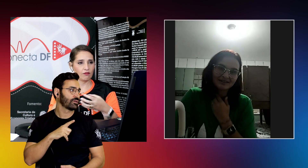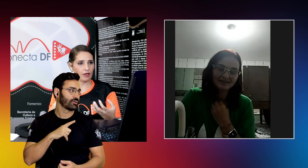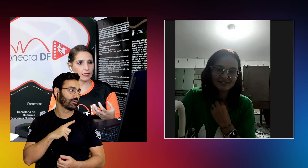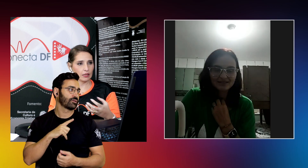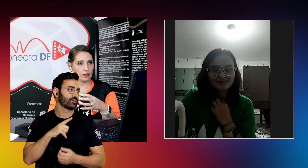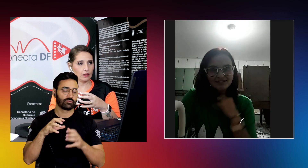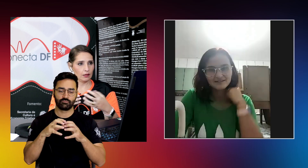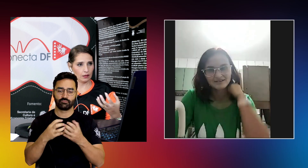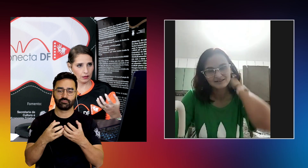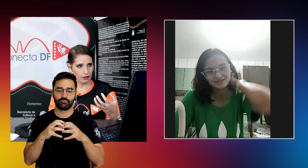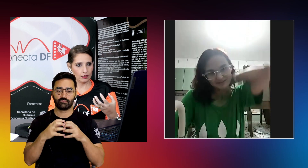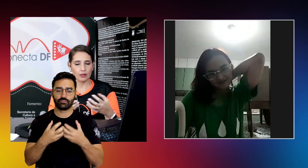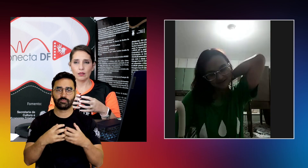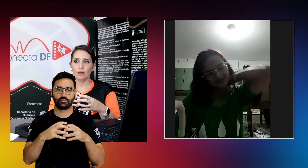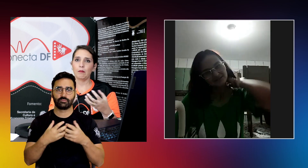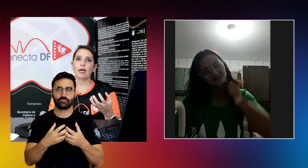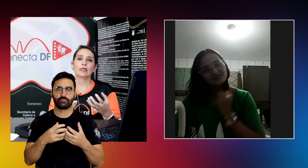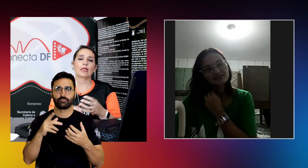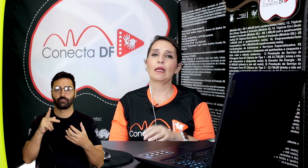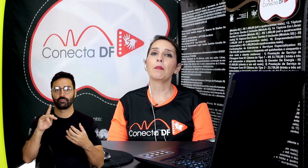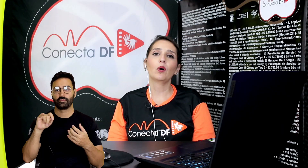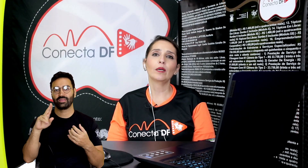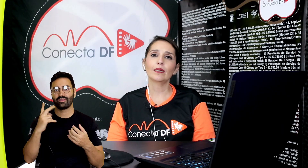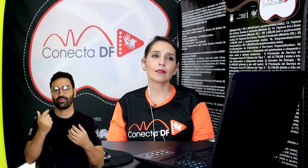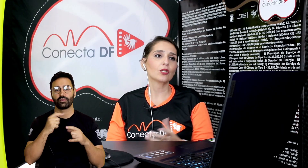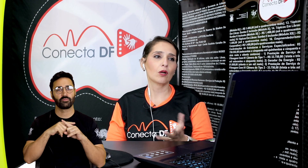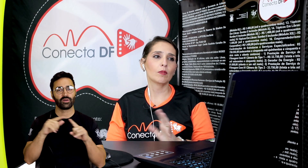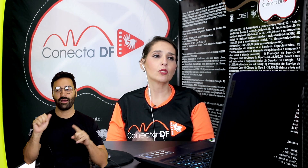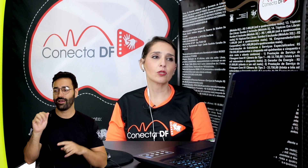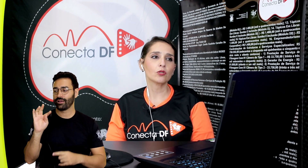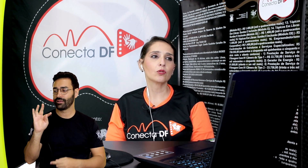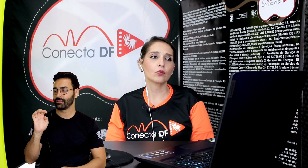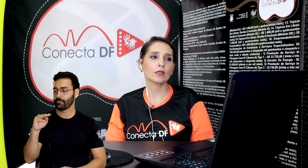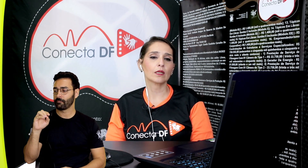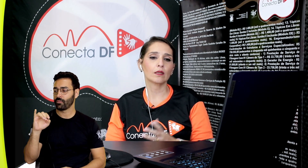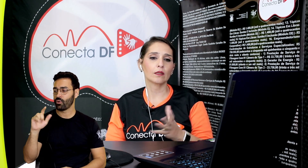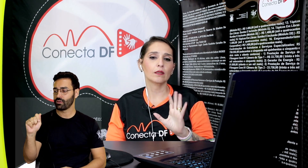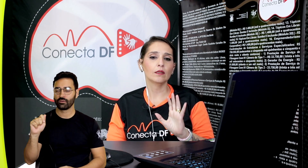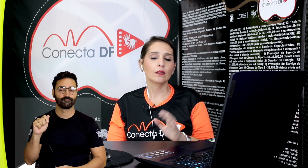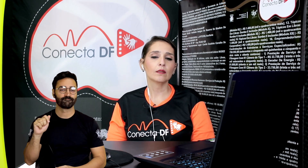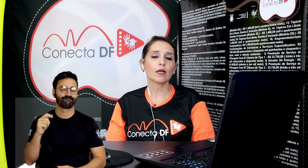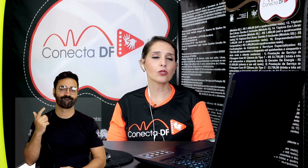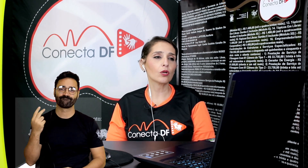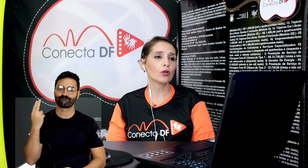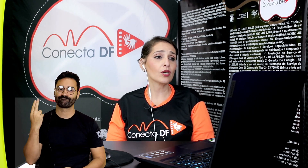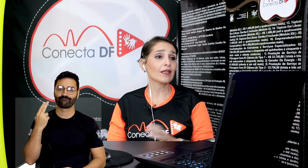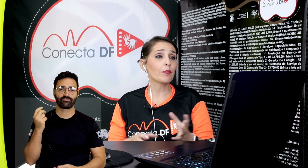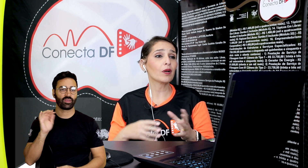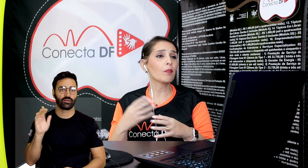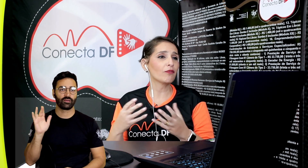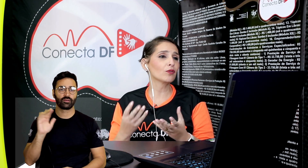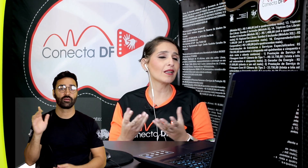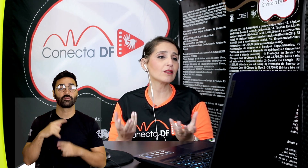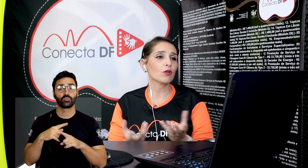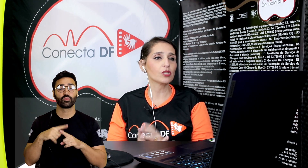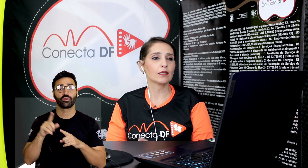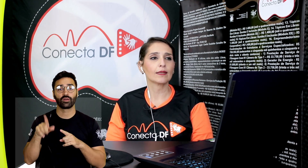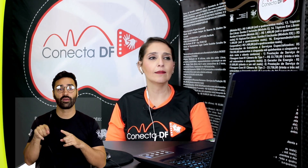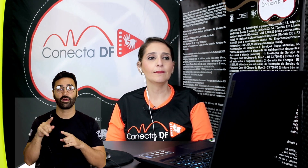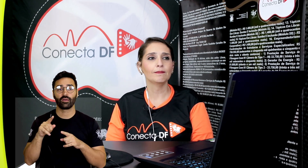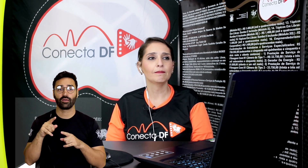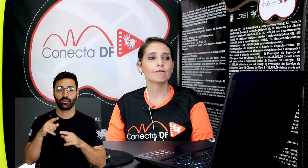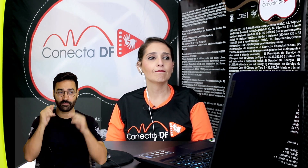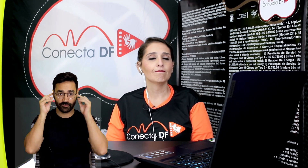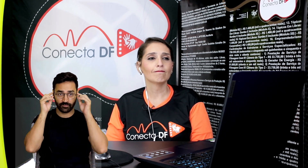pinha e faz assim. Mas a temoia, geralmente, a gente usa datilologia, até porque é uma fruta exótica,